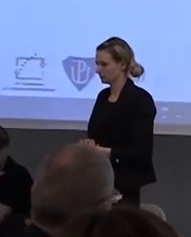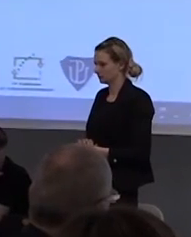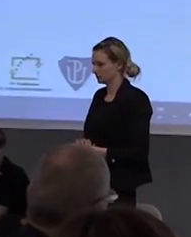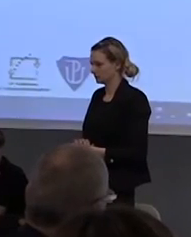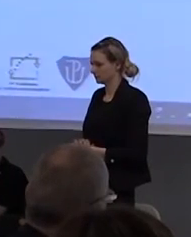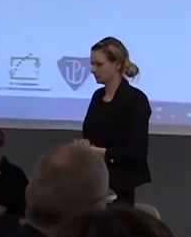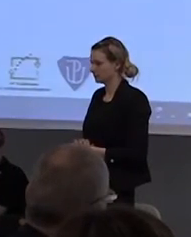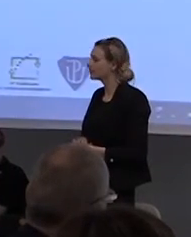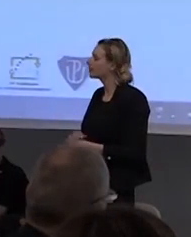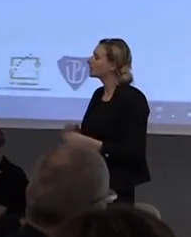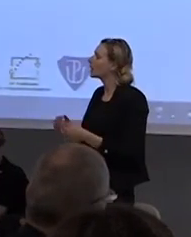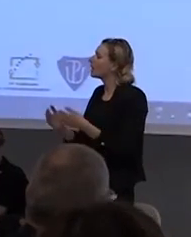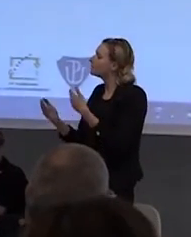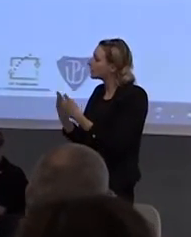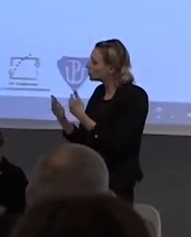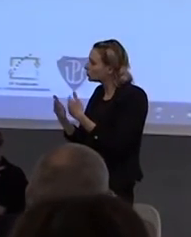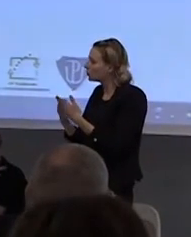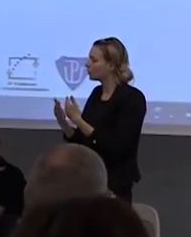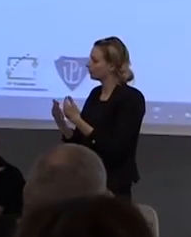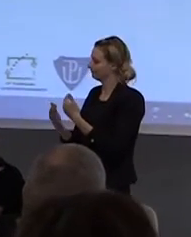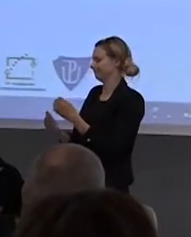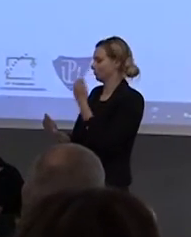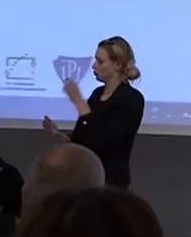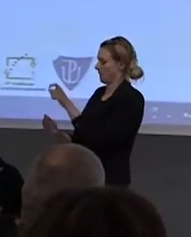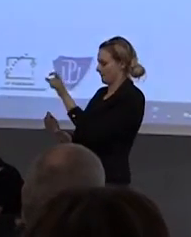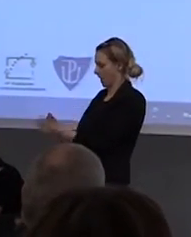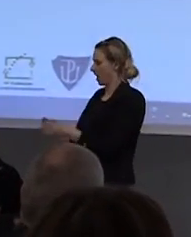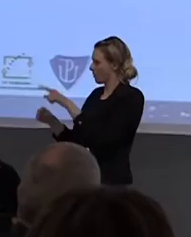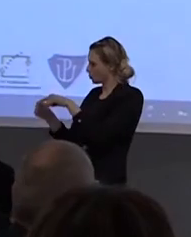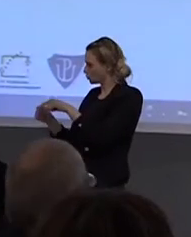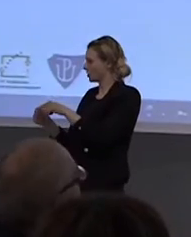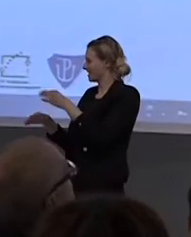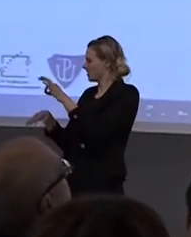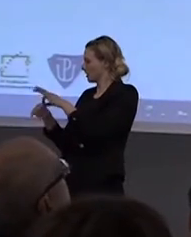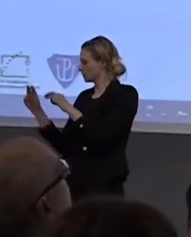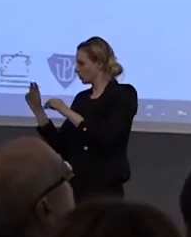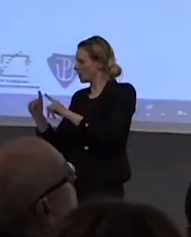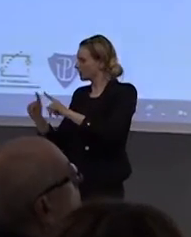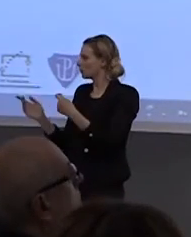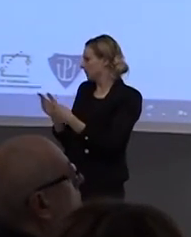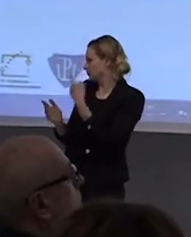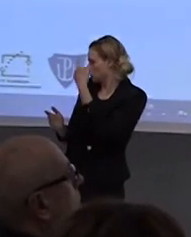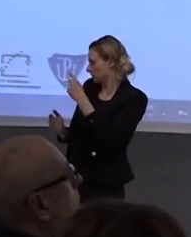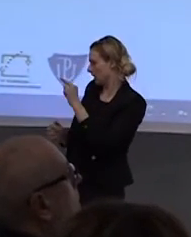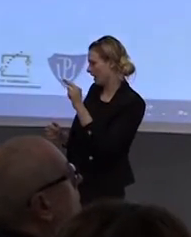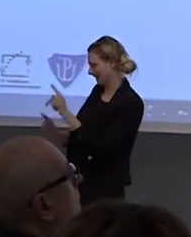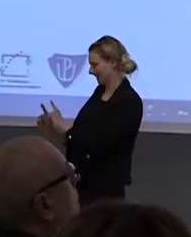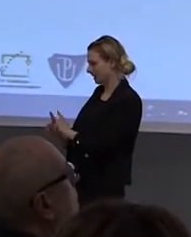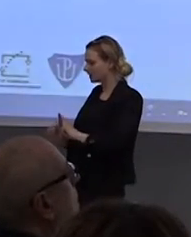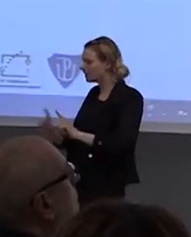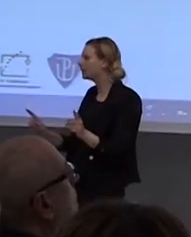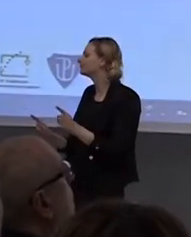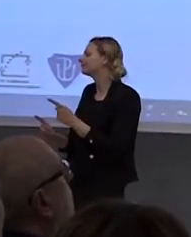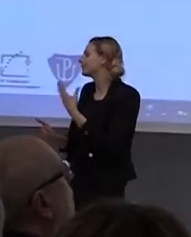To, že vlastně se to postižení chápe těmito způsoby, těmito různými způsoby, má tu nevýhodu, že